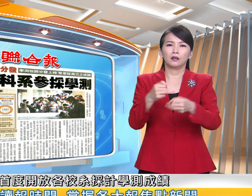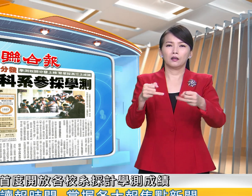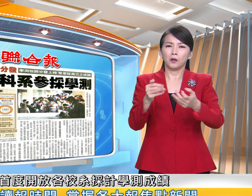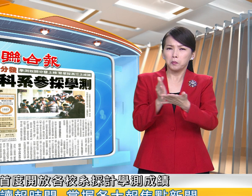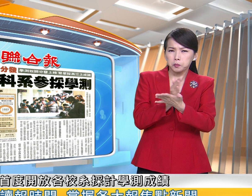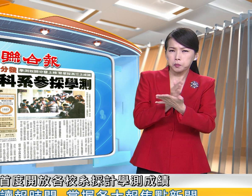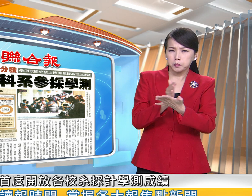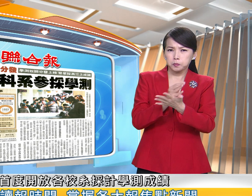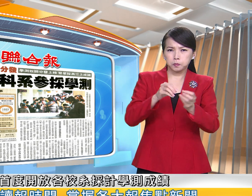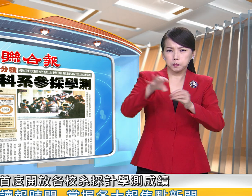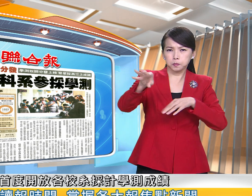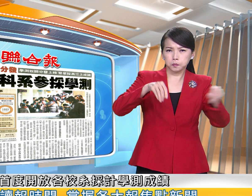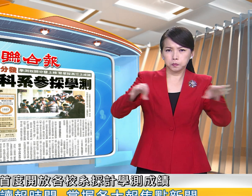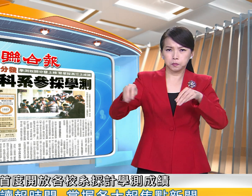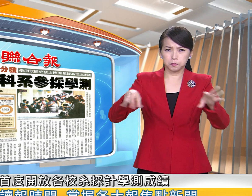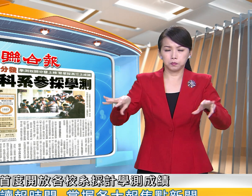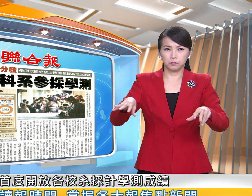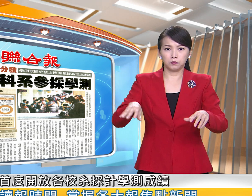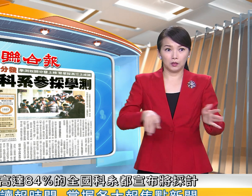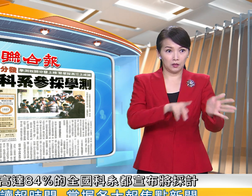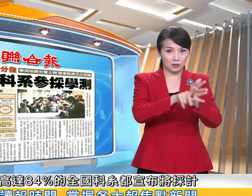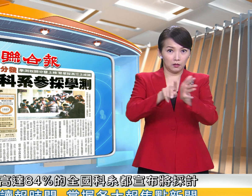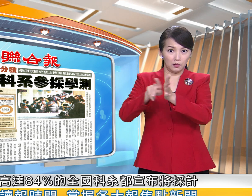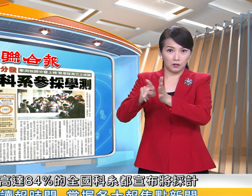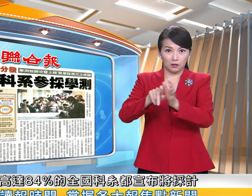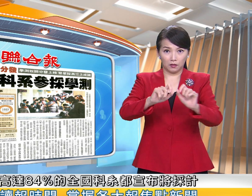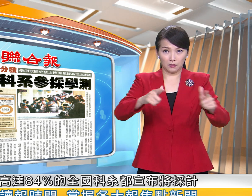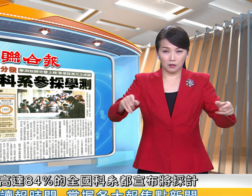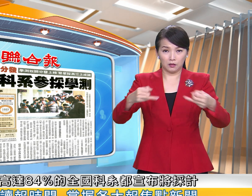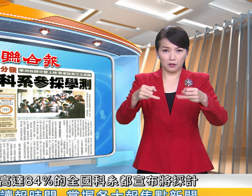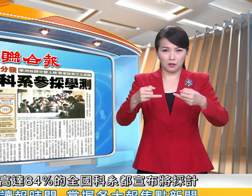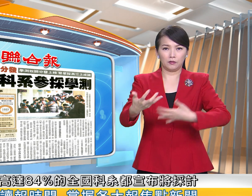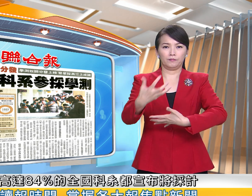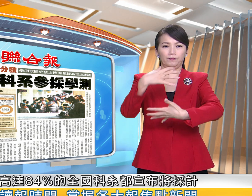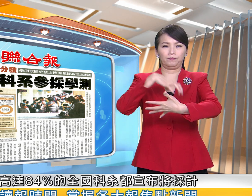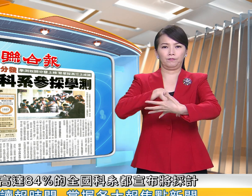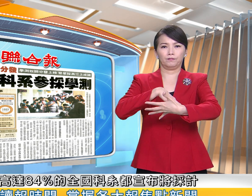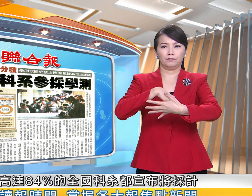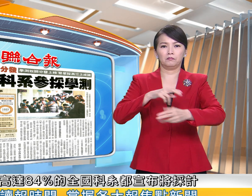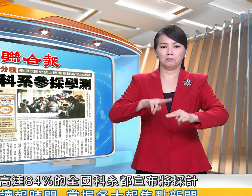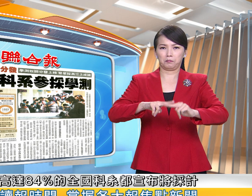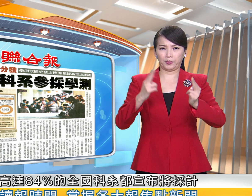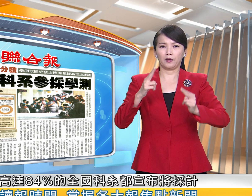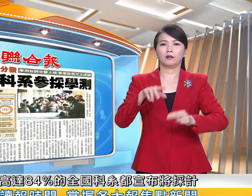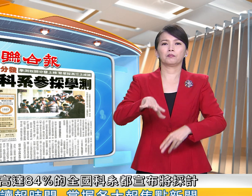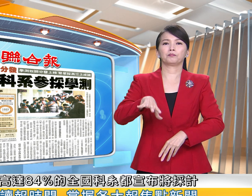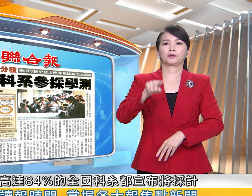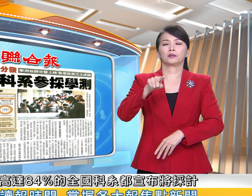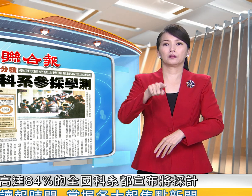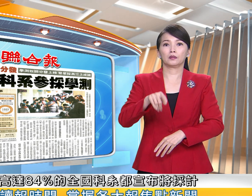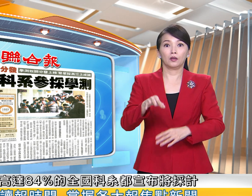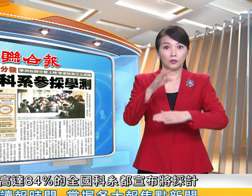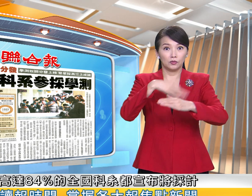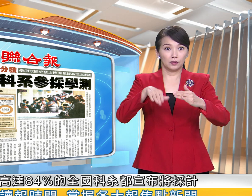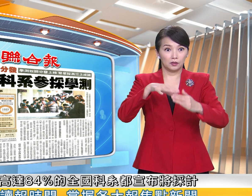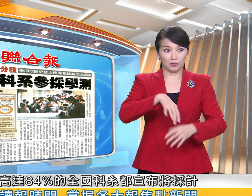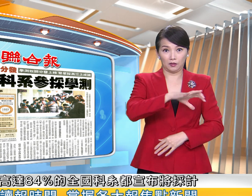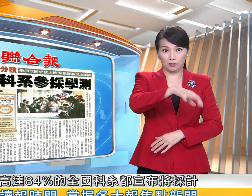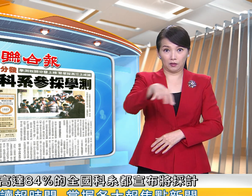成绩，而有高达84%的全国科系都宣布将